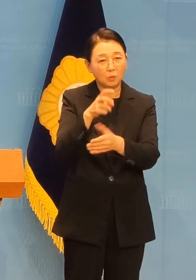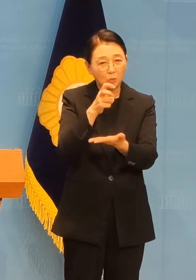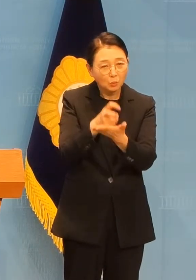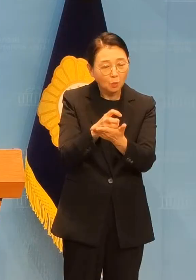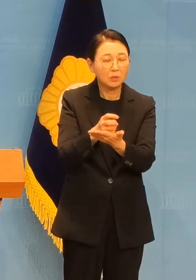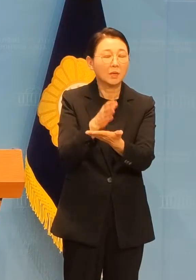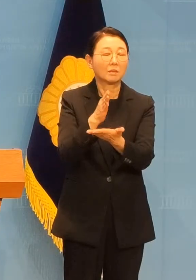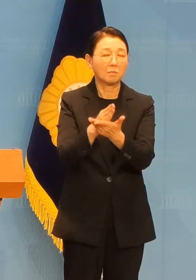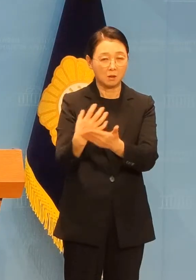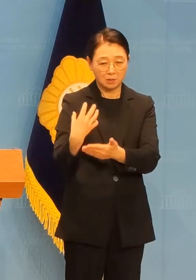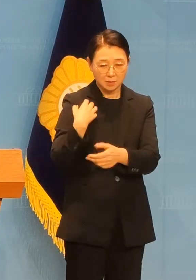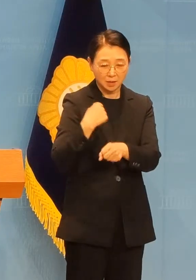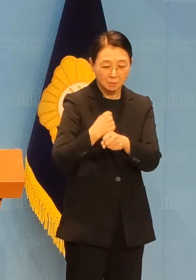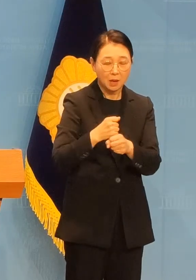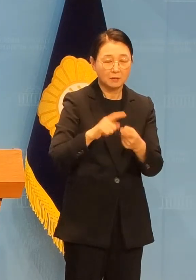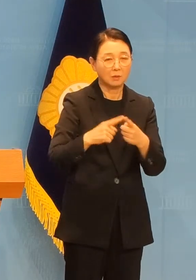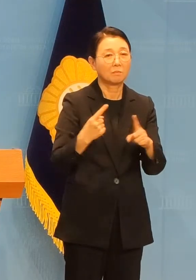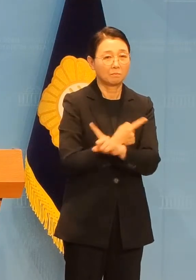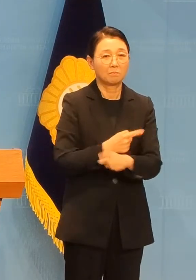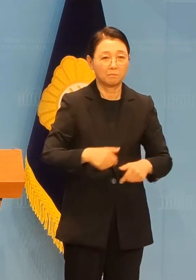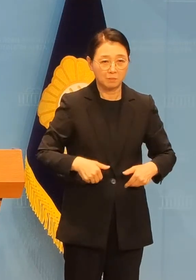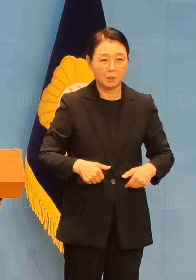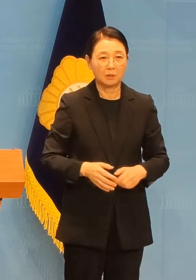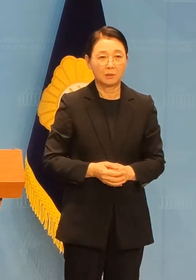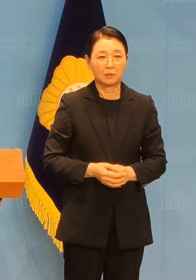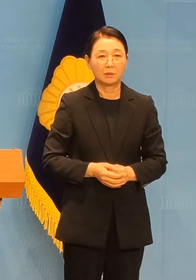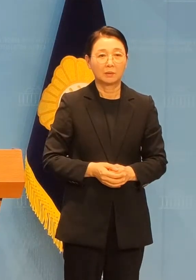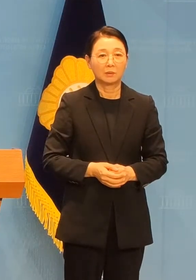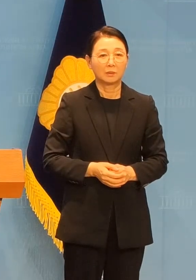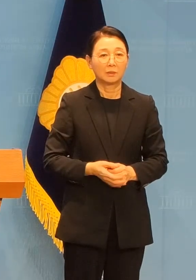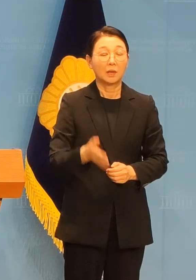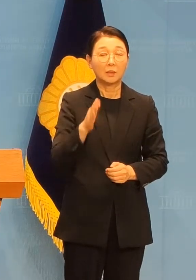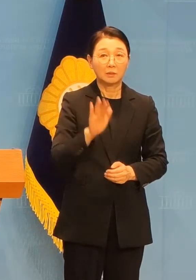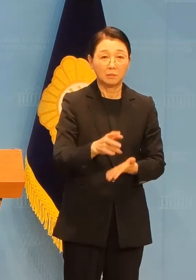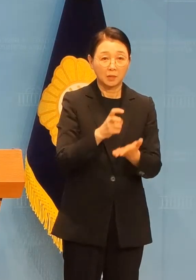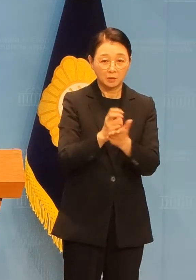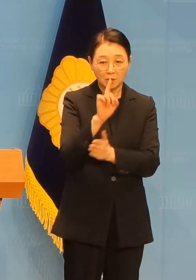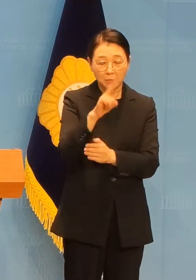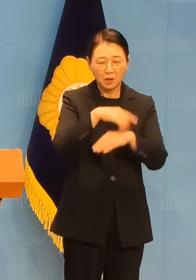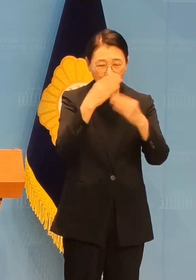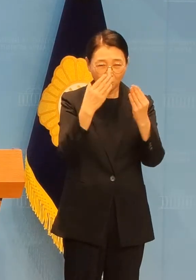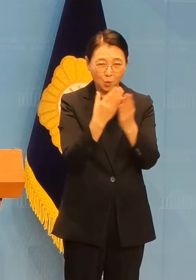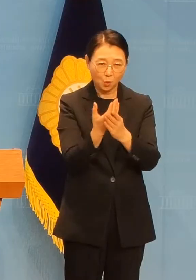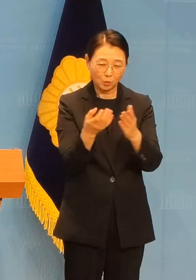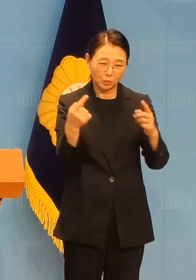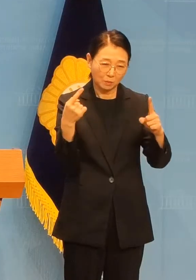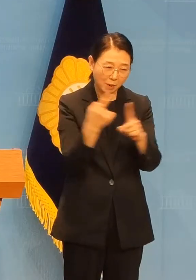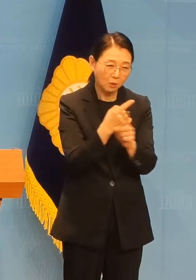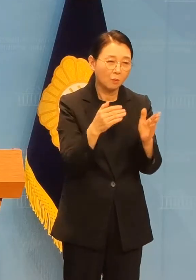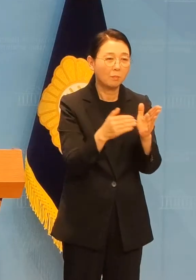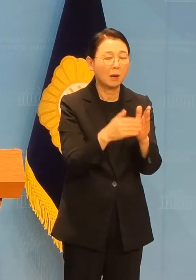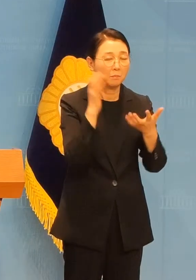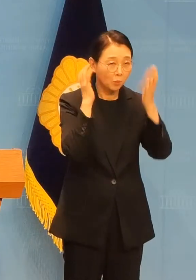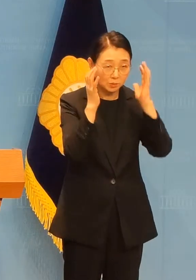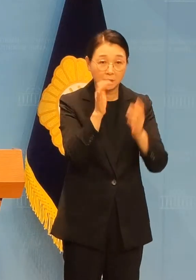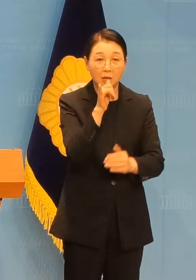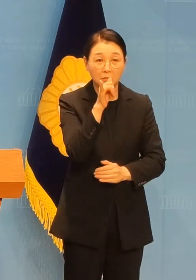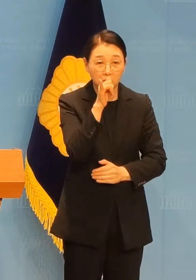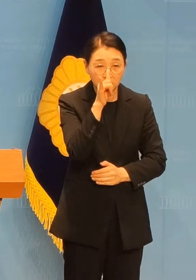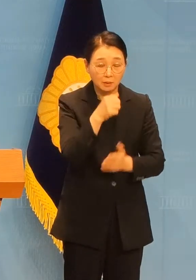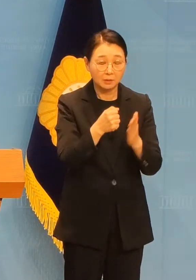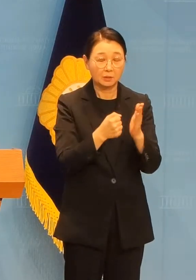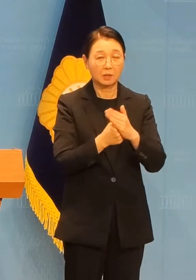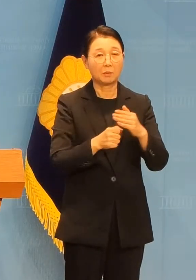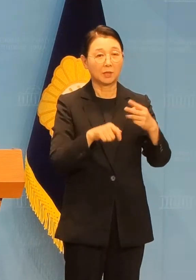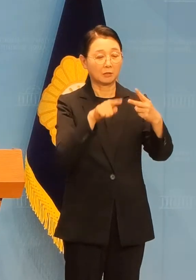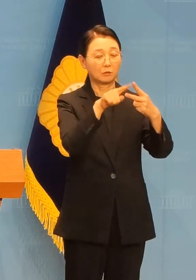책임의 논리로 전환되어야 합니다. 다만 제도를 한 번에 모두 바꾸는 것은 오히려 혼란을 낳을 수 있습니다. 그래서 저는